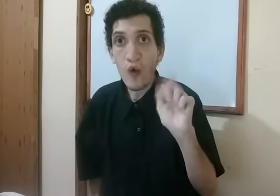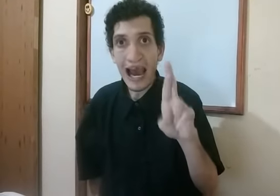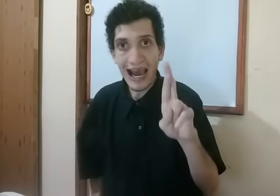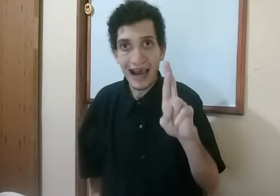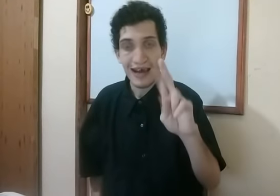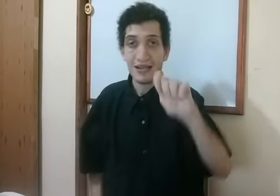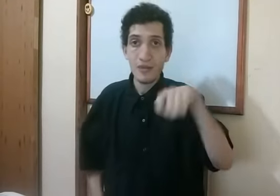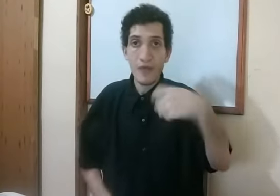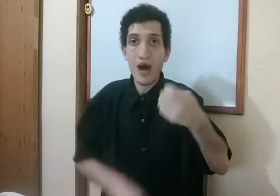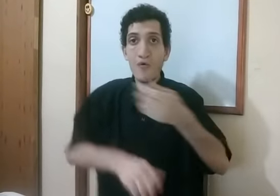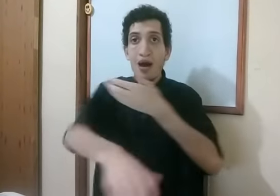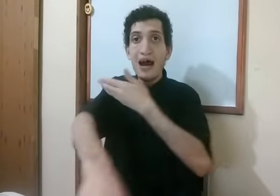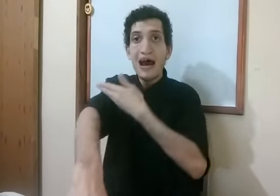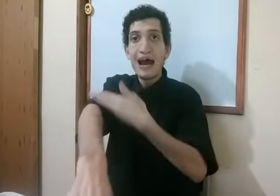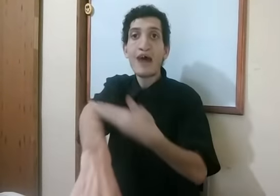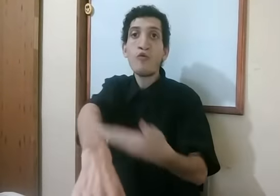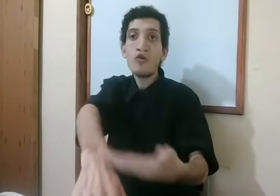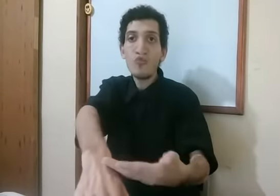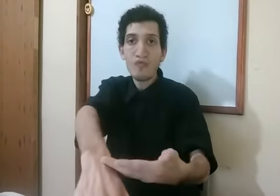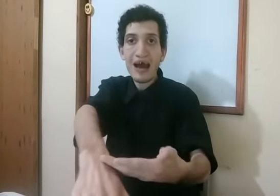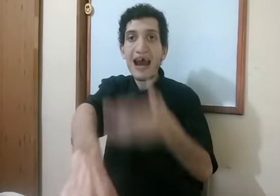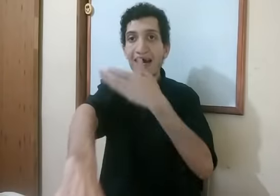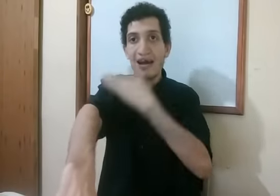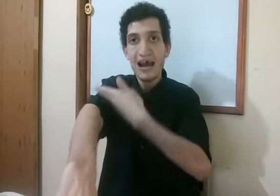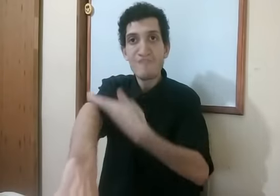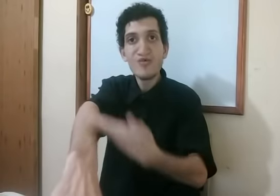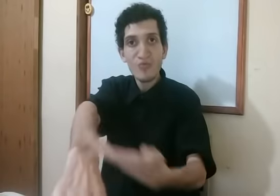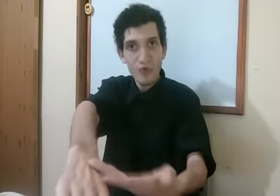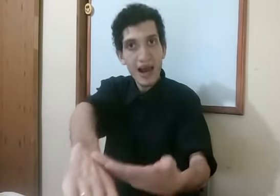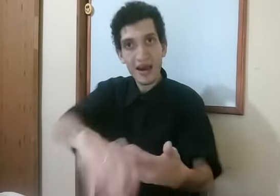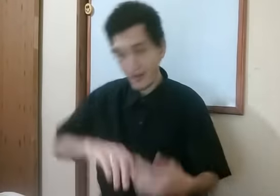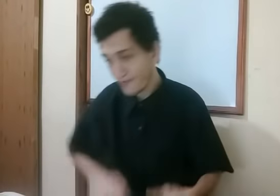Habituar, sinal, acostumar, habituar.